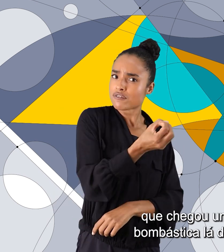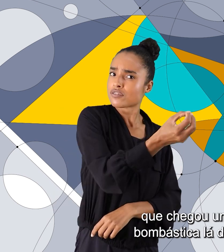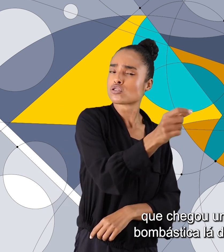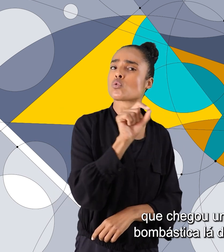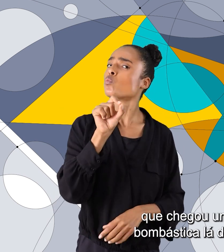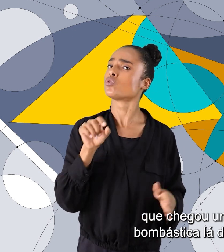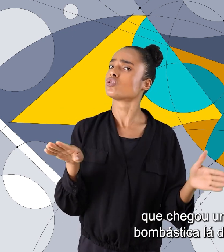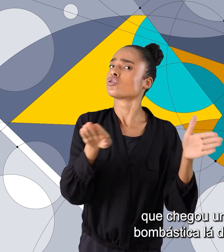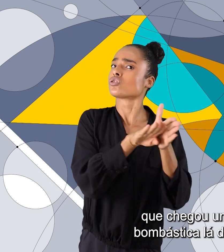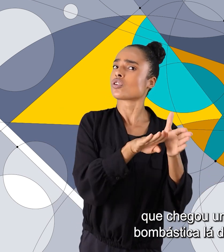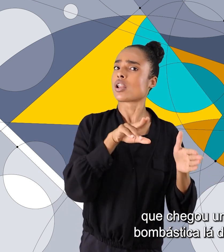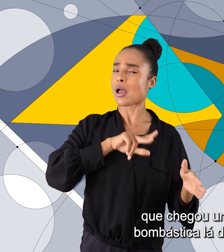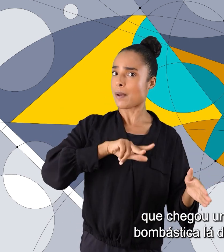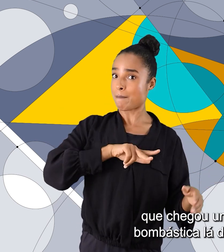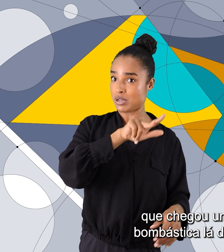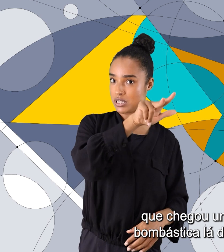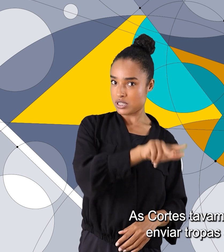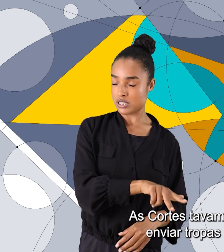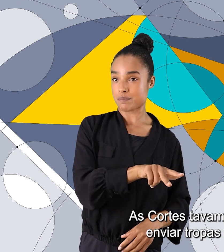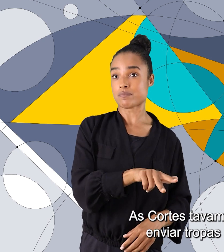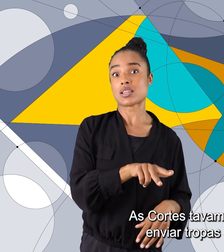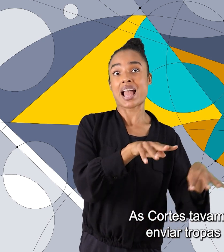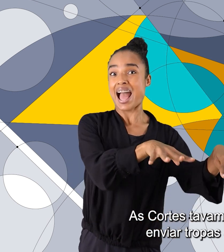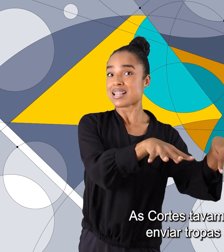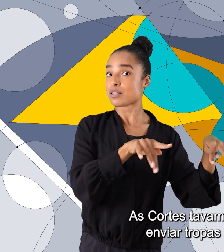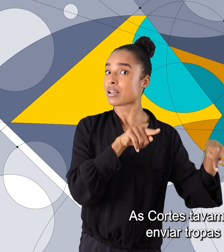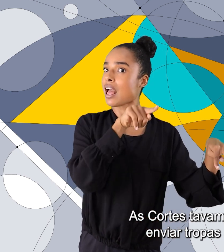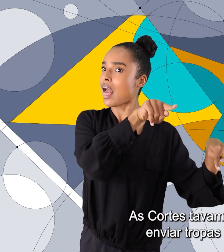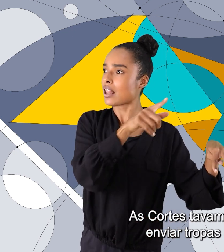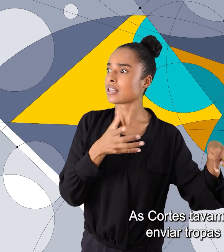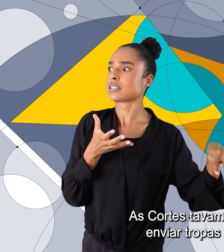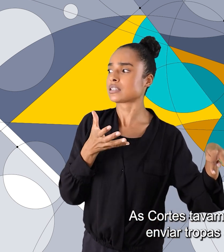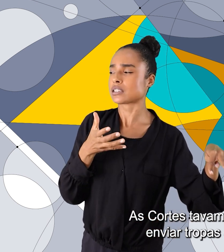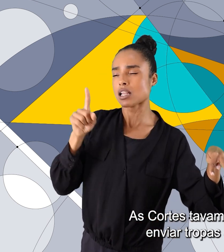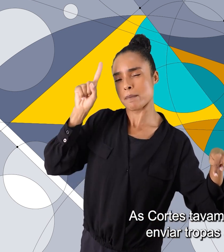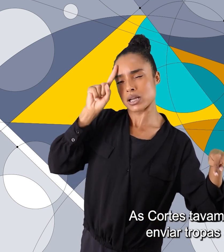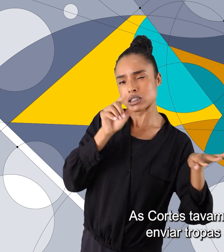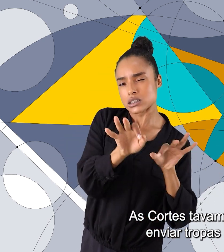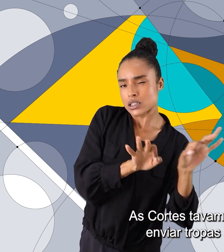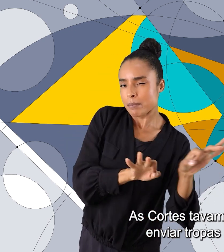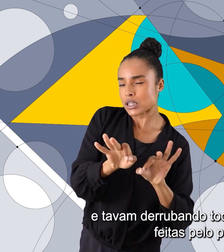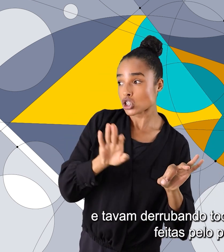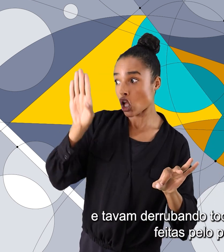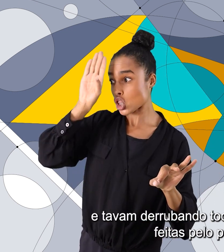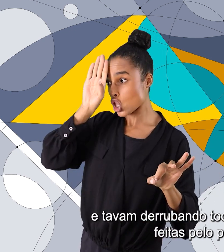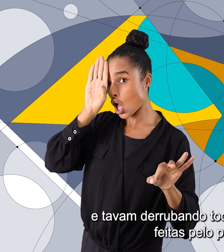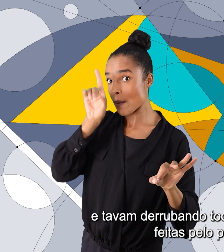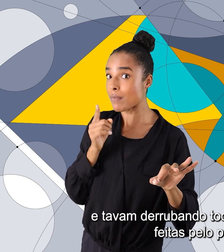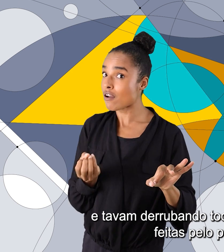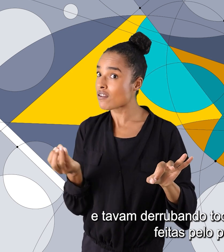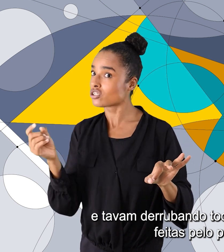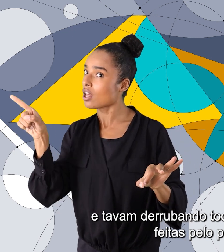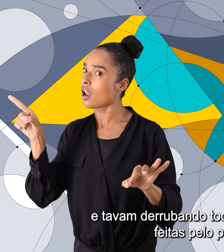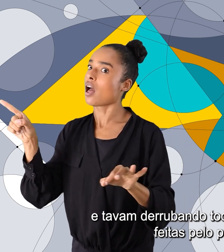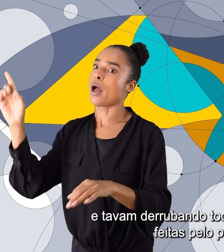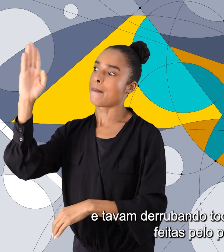notícia bombástica lá de Portugal. As cortes estavam planejando enviar tropas ao Brasil e estavam derrubando